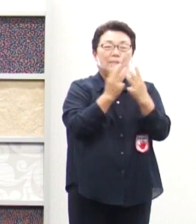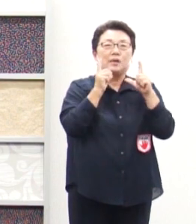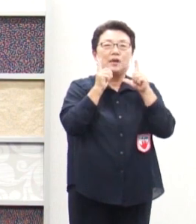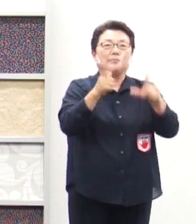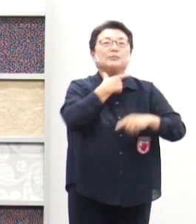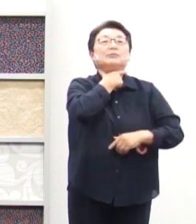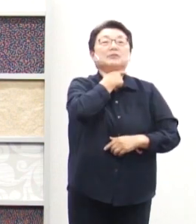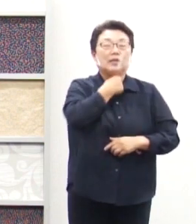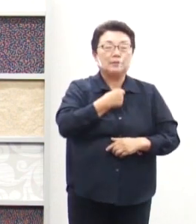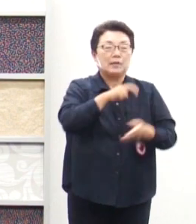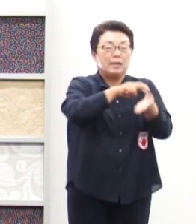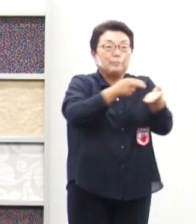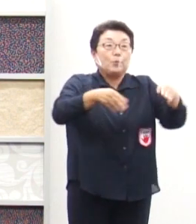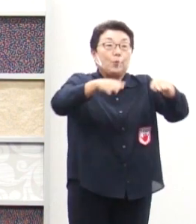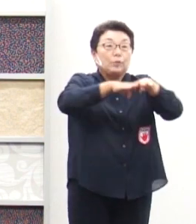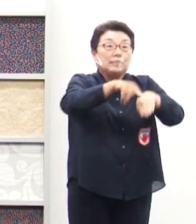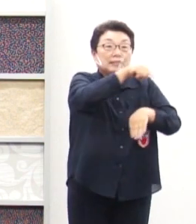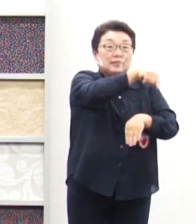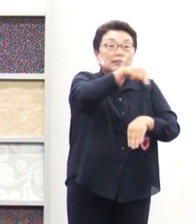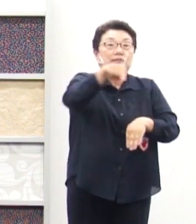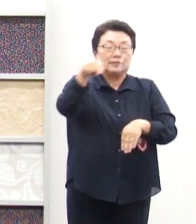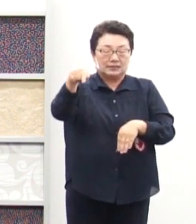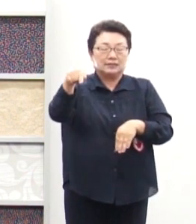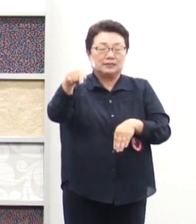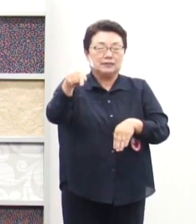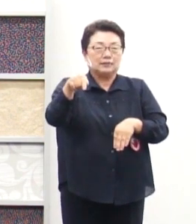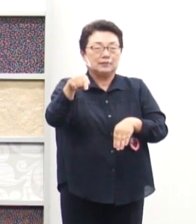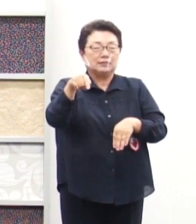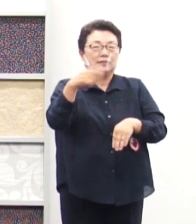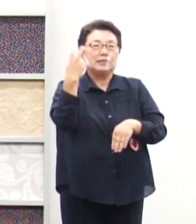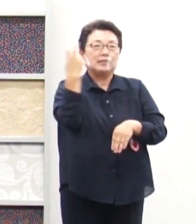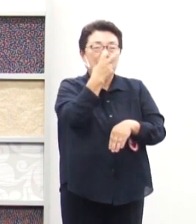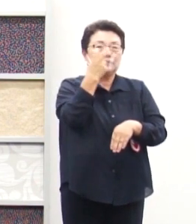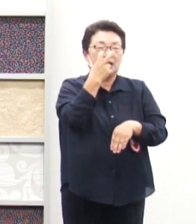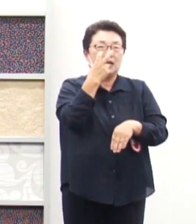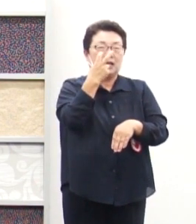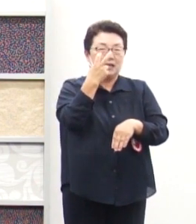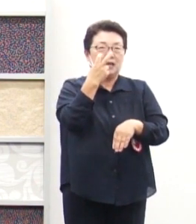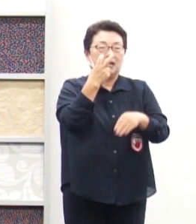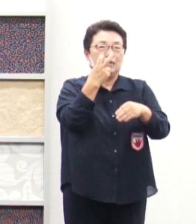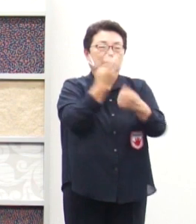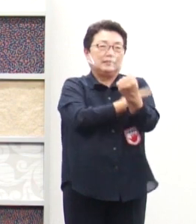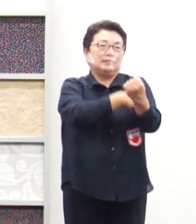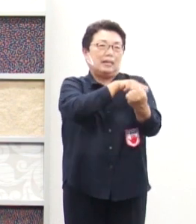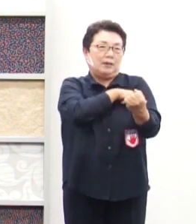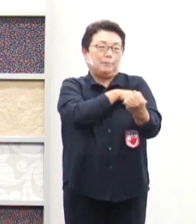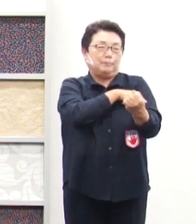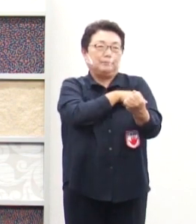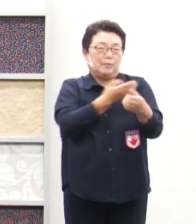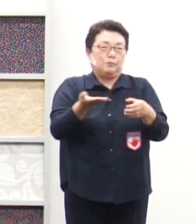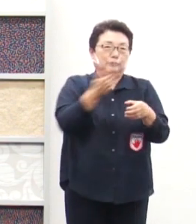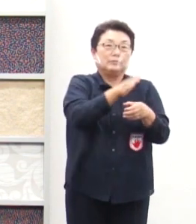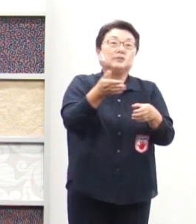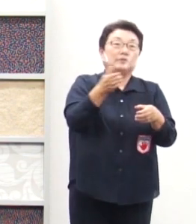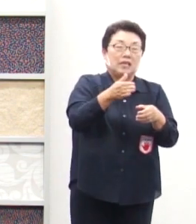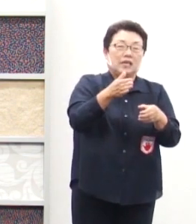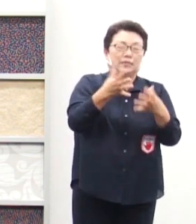各、重点病院を中心にですね、検査機器を増設させ、より多く